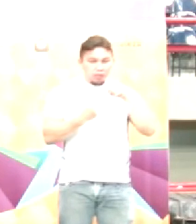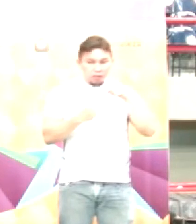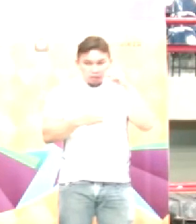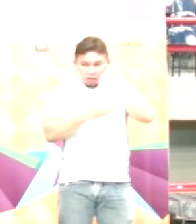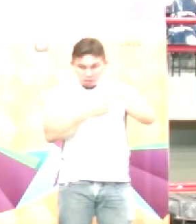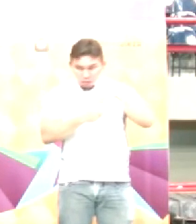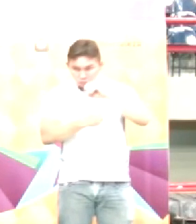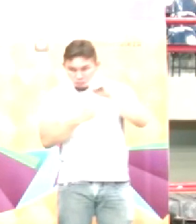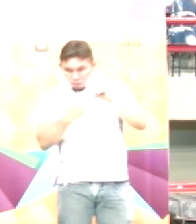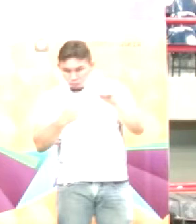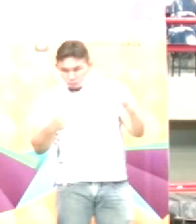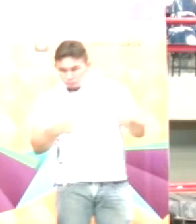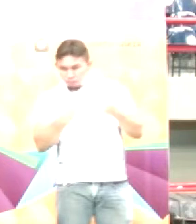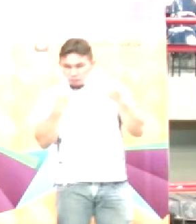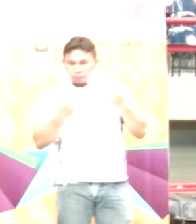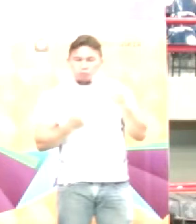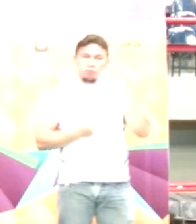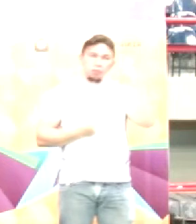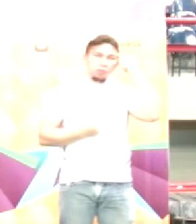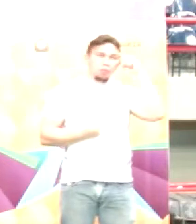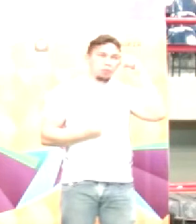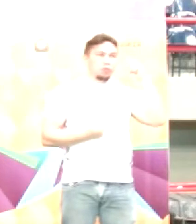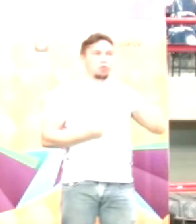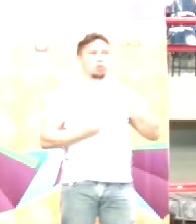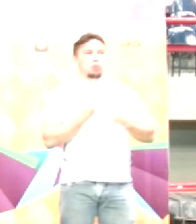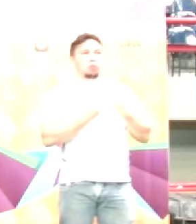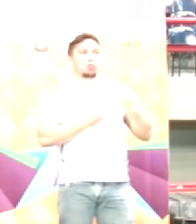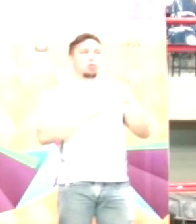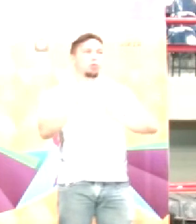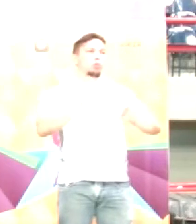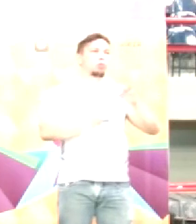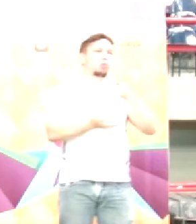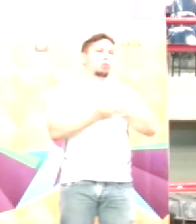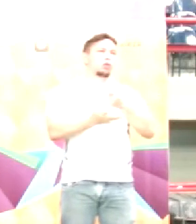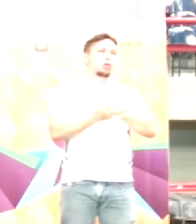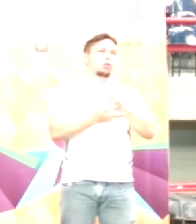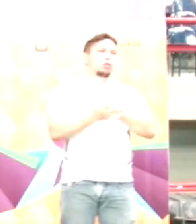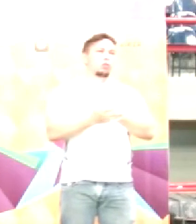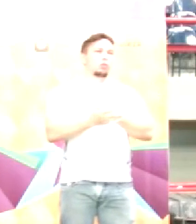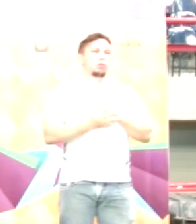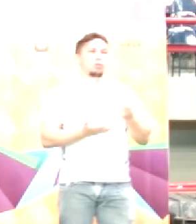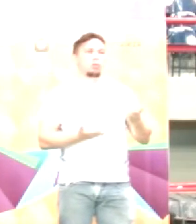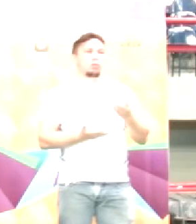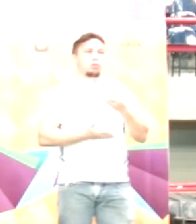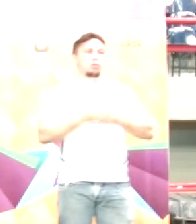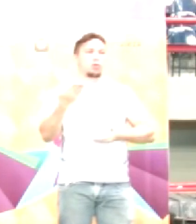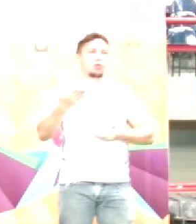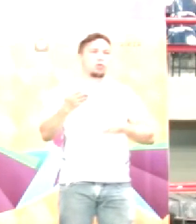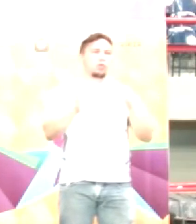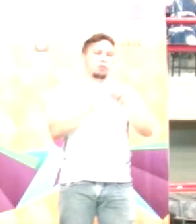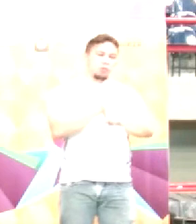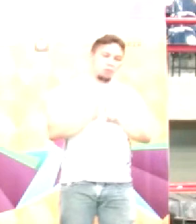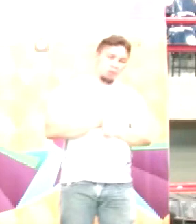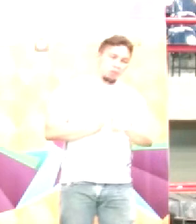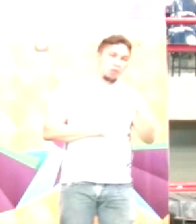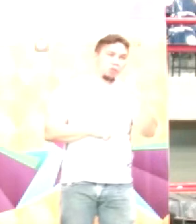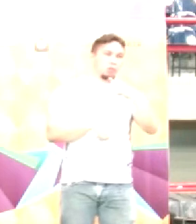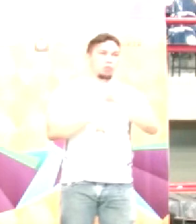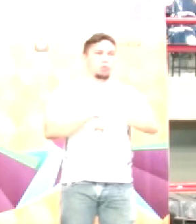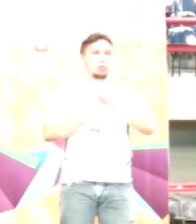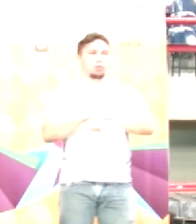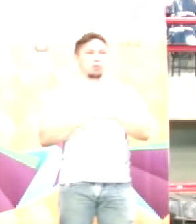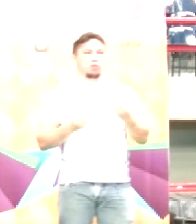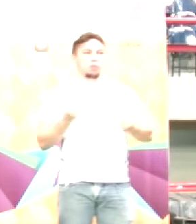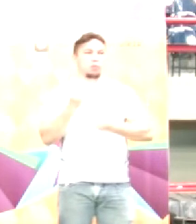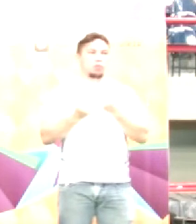na prova, né? A gente tem que saber o seguinte: como é que está sendo cobrado na prova? Qual é o nível das questões da prova?